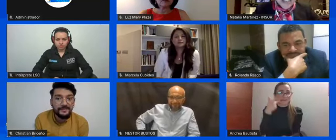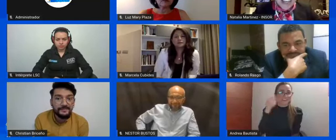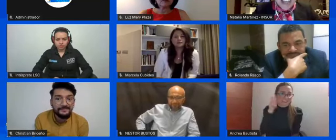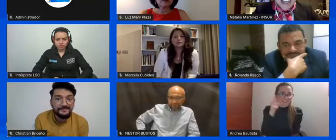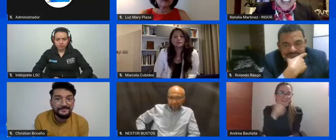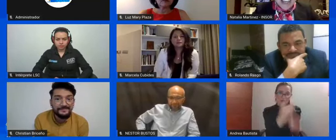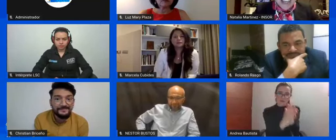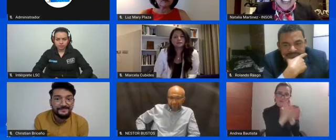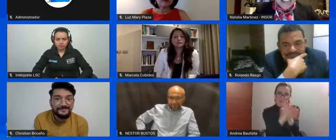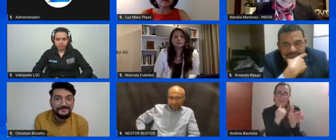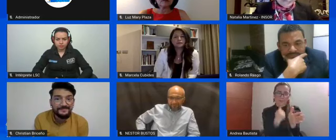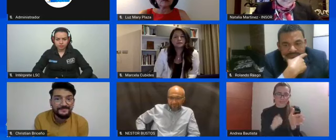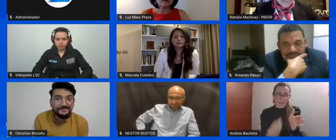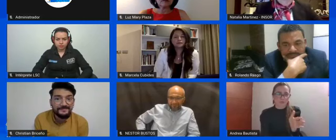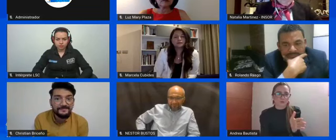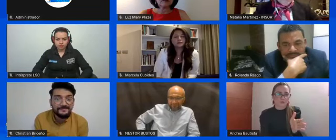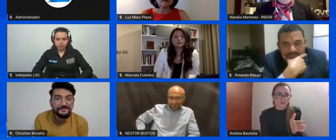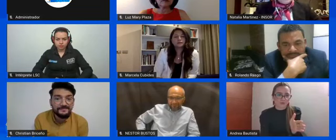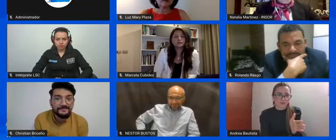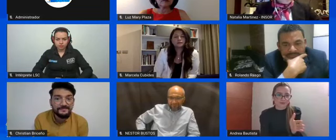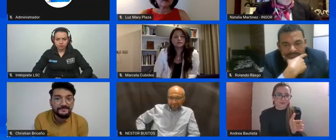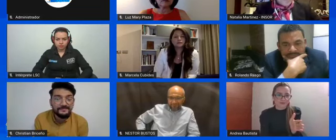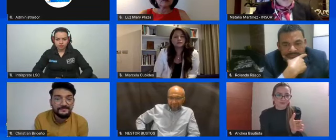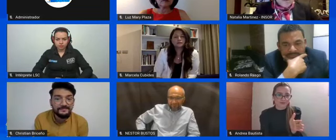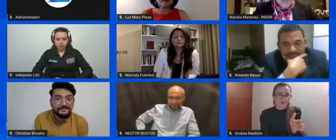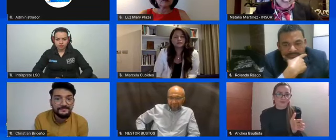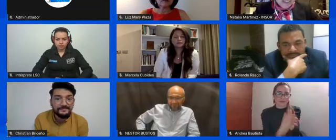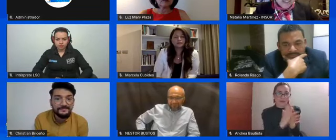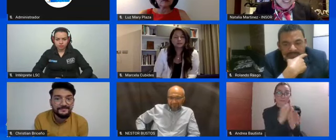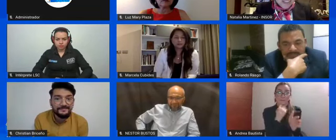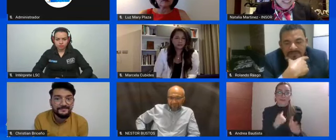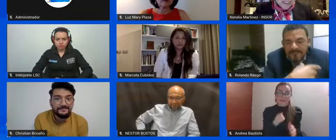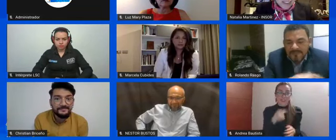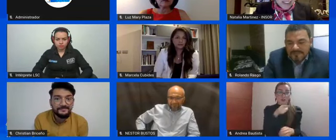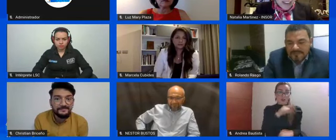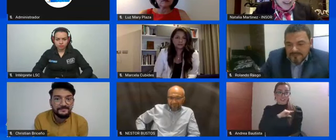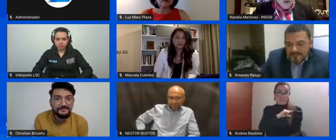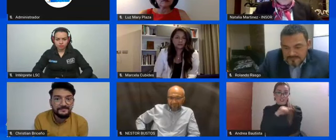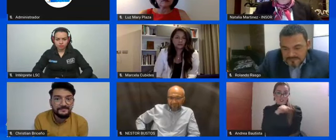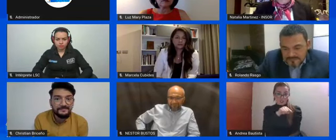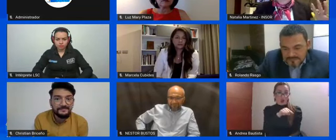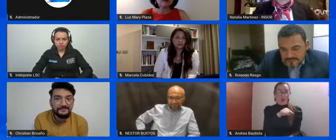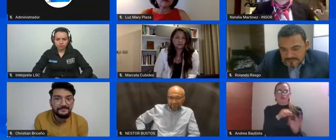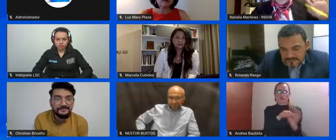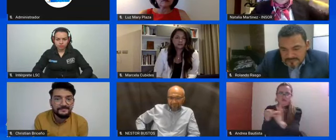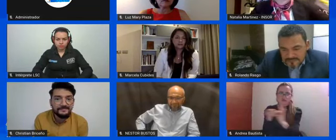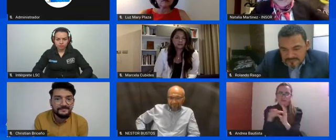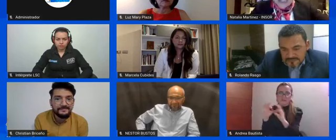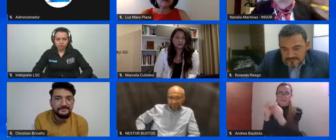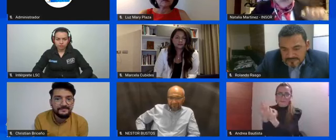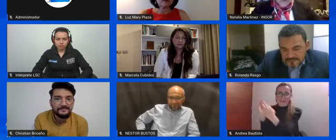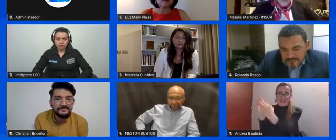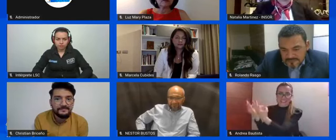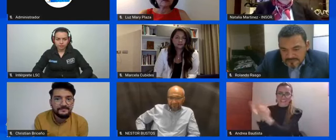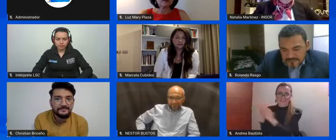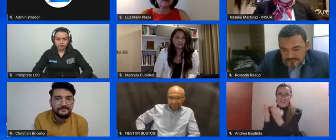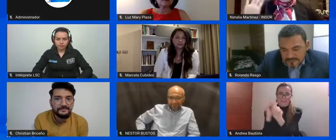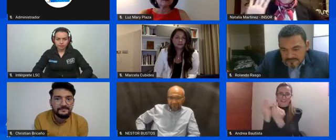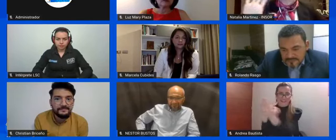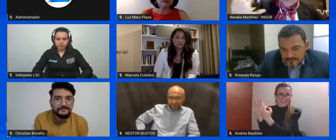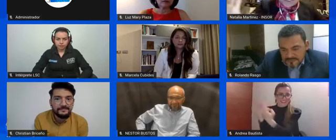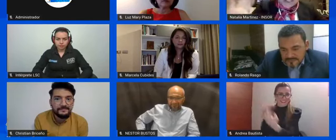resaltabas la cercanía también que el instituto ha tenido con las familias. No solamente ha sido con las entidades